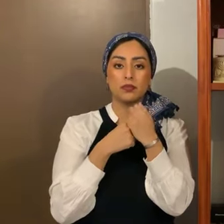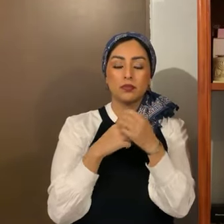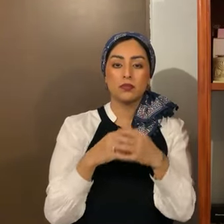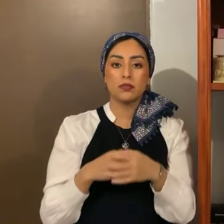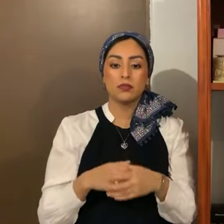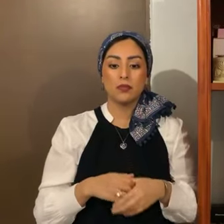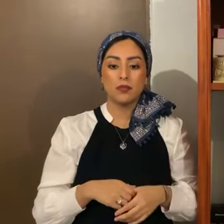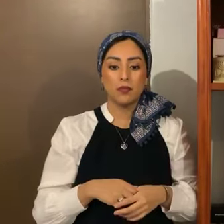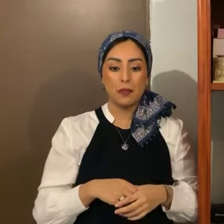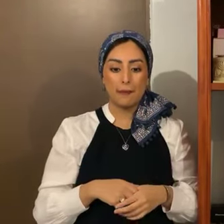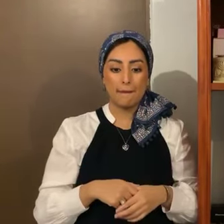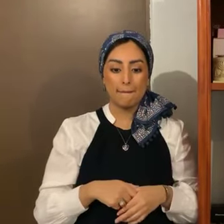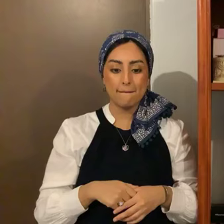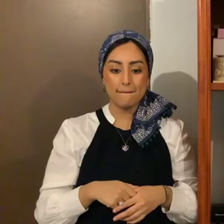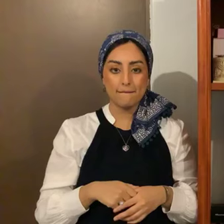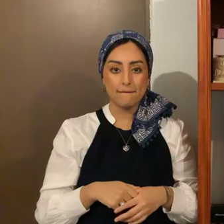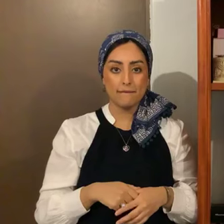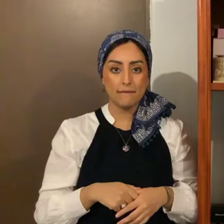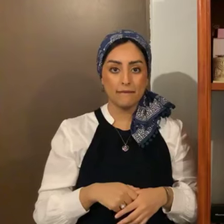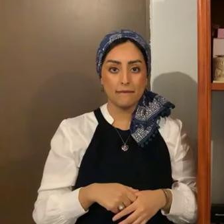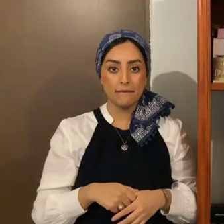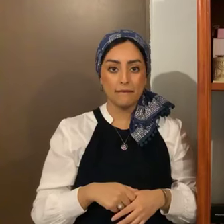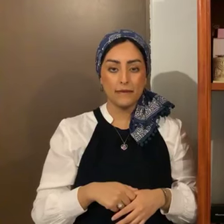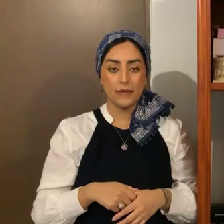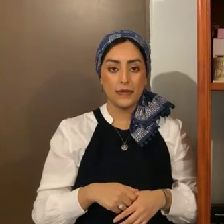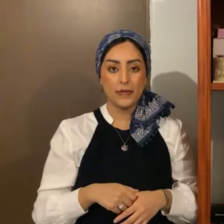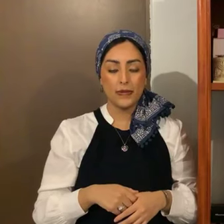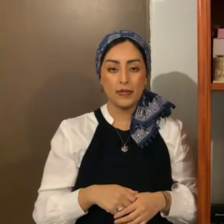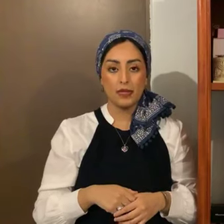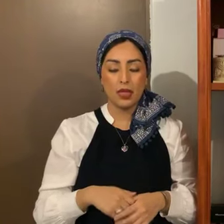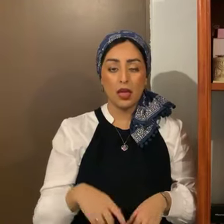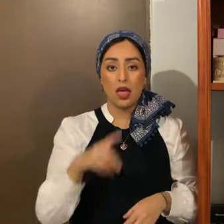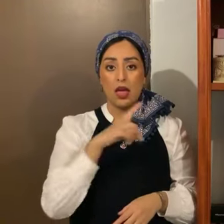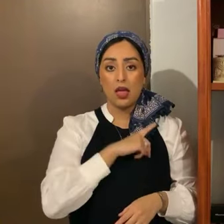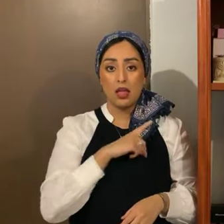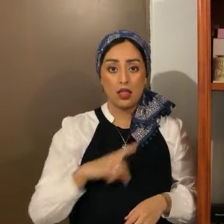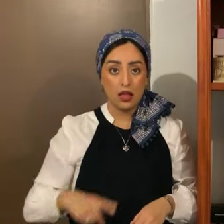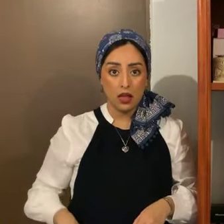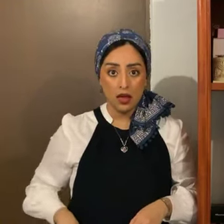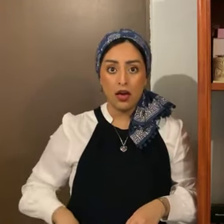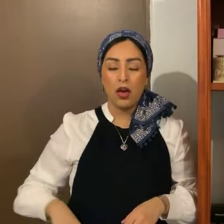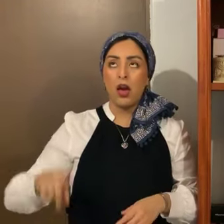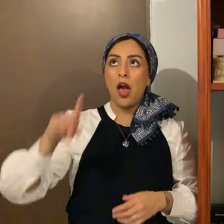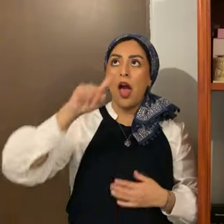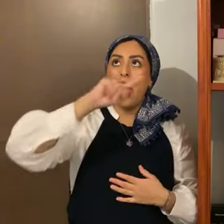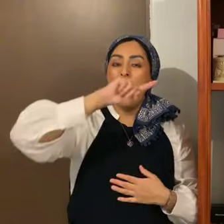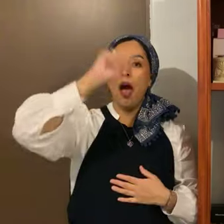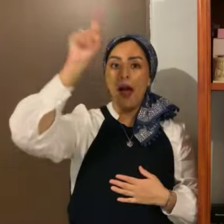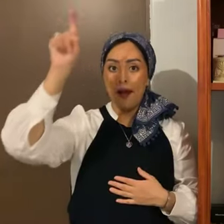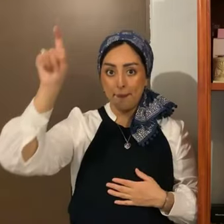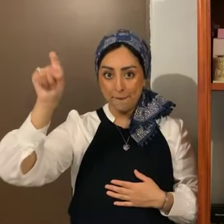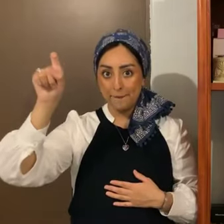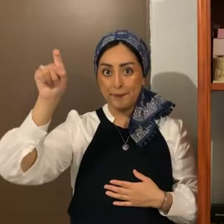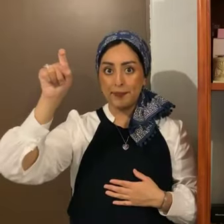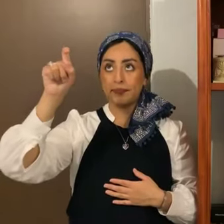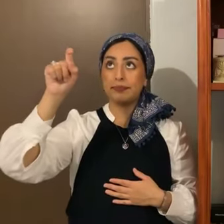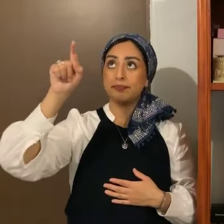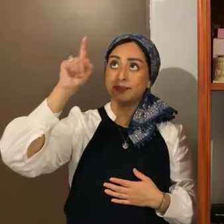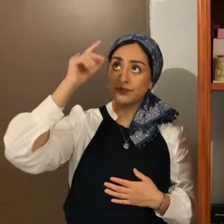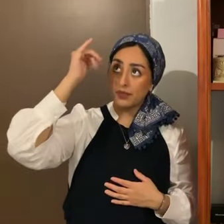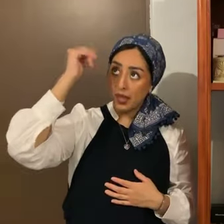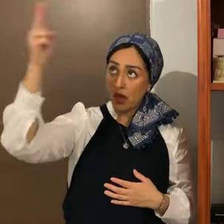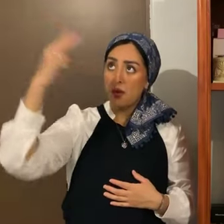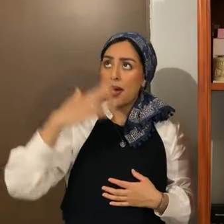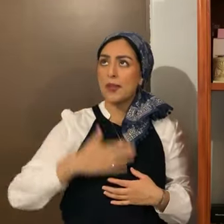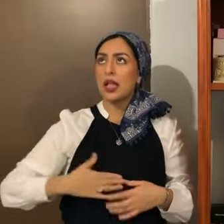ser atrevidos en ello. Le llevó a orar pidiendo que el Todopoderoso devolviera el